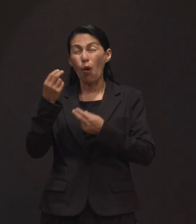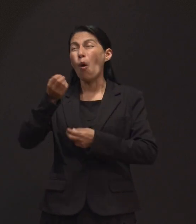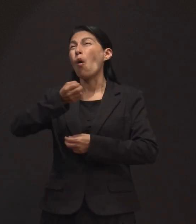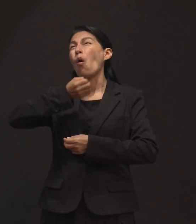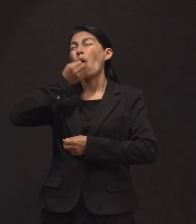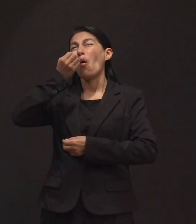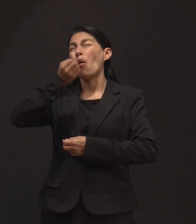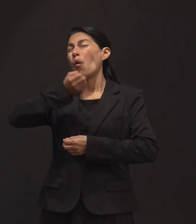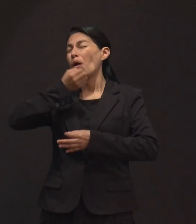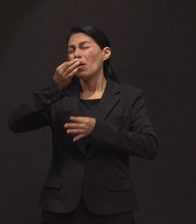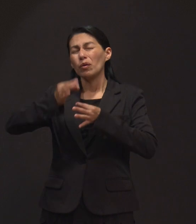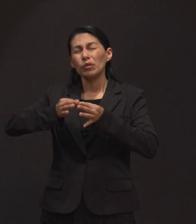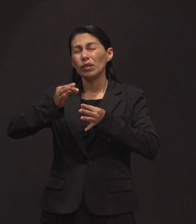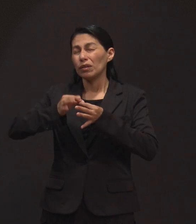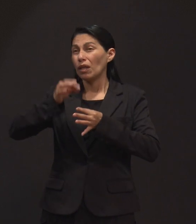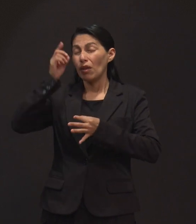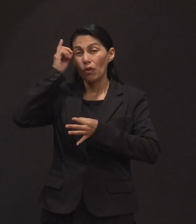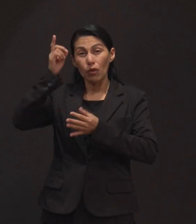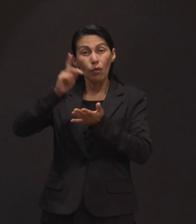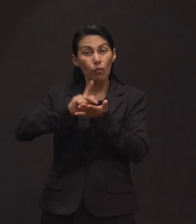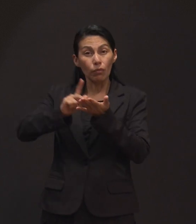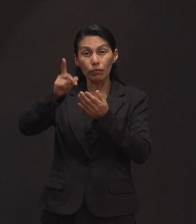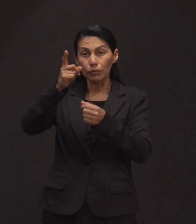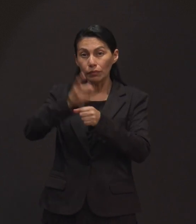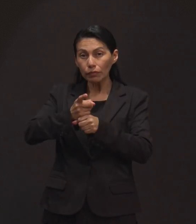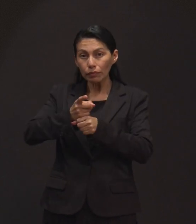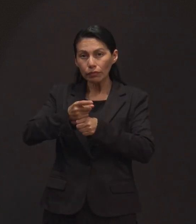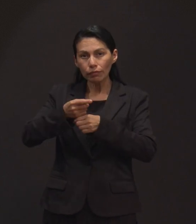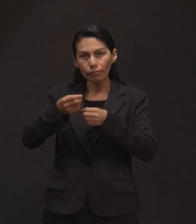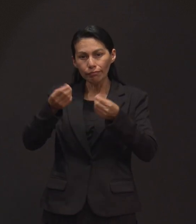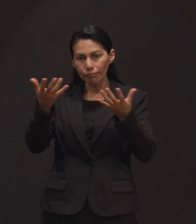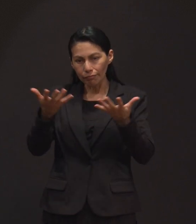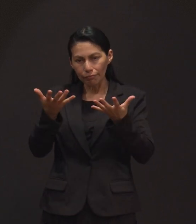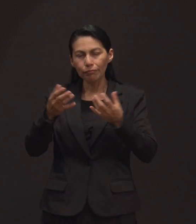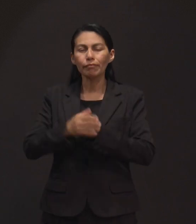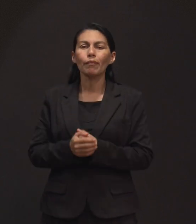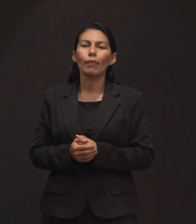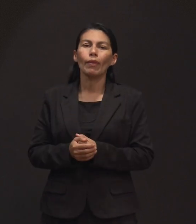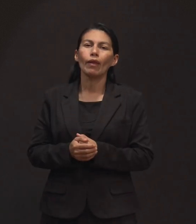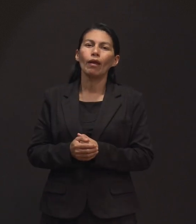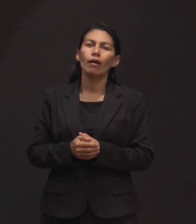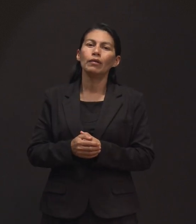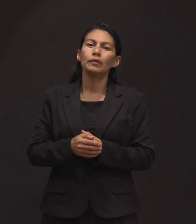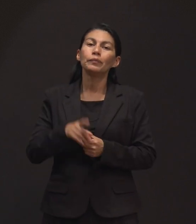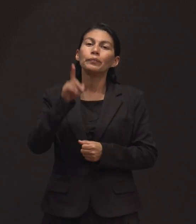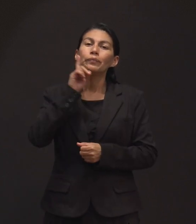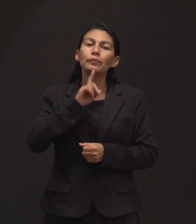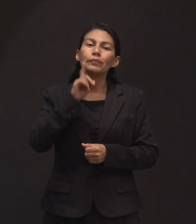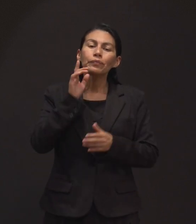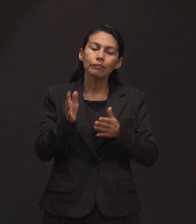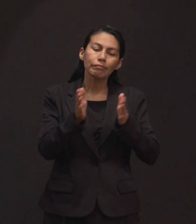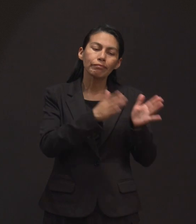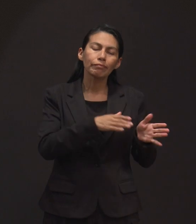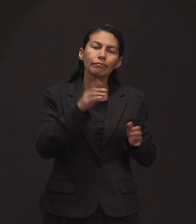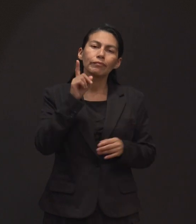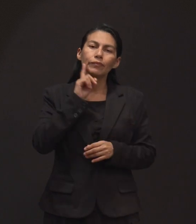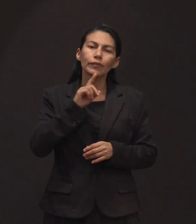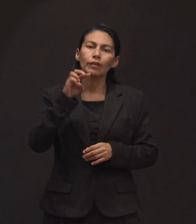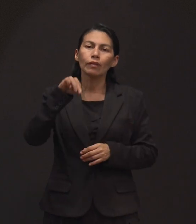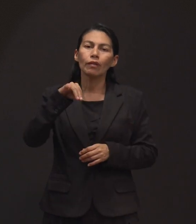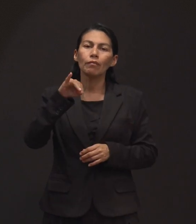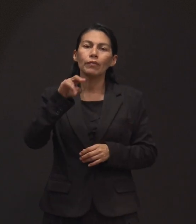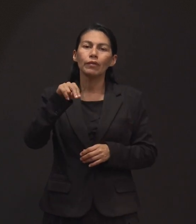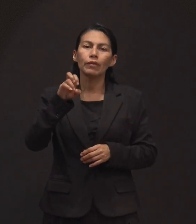obre un milagro de acuerdo a su voluntad agradable y perfecta. Minerva Jiménez también nos envía